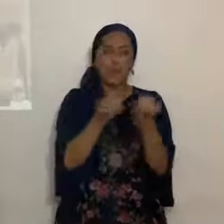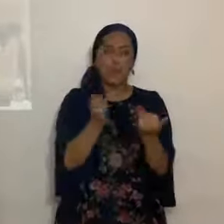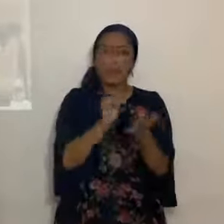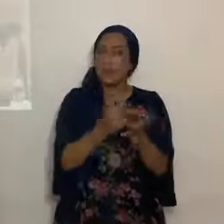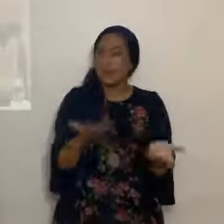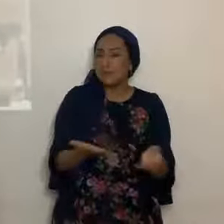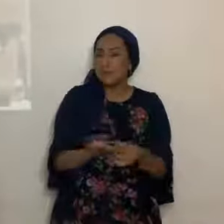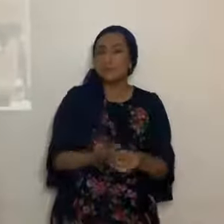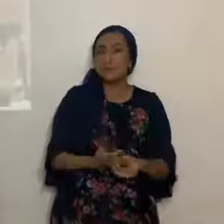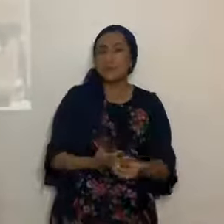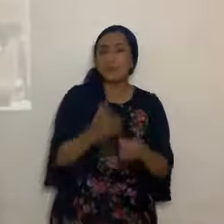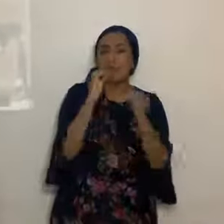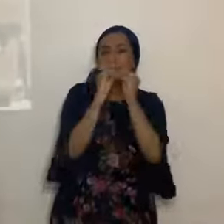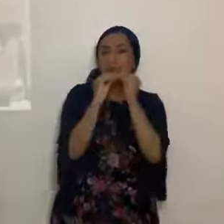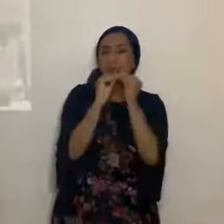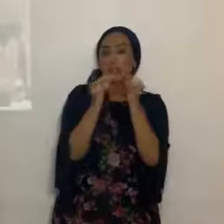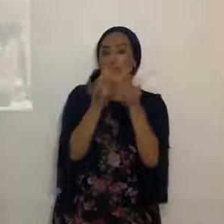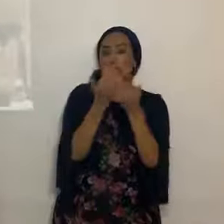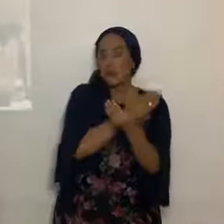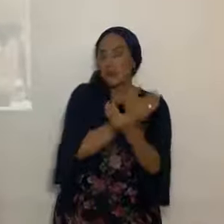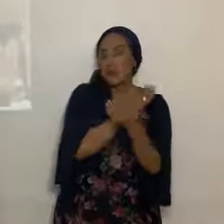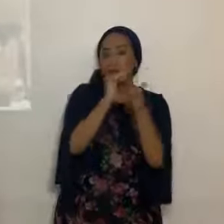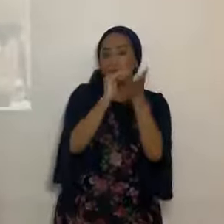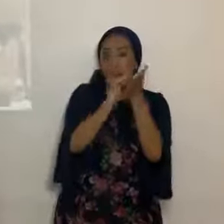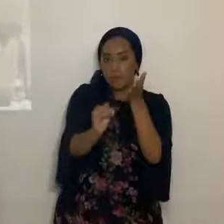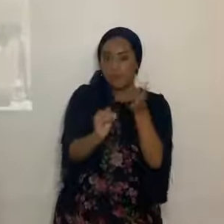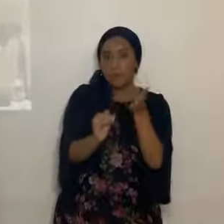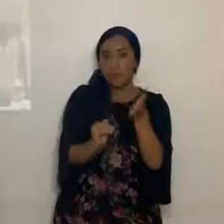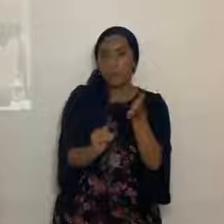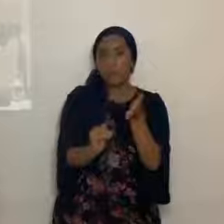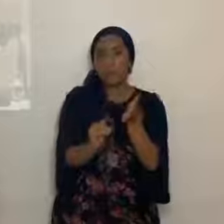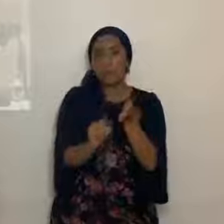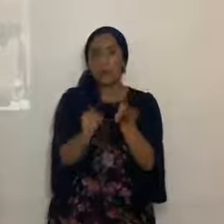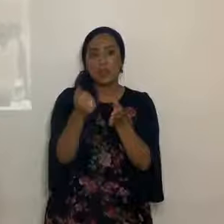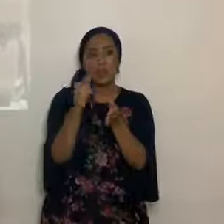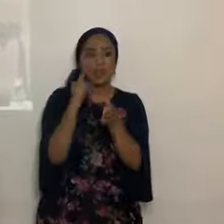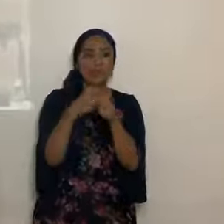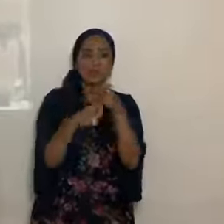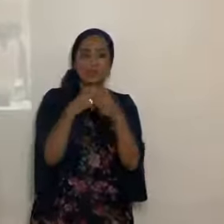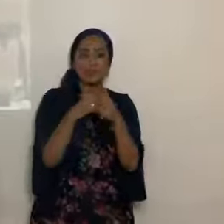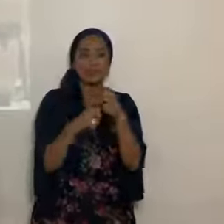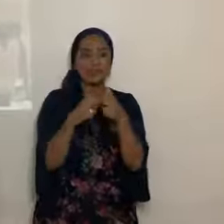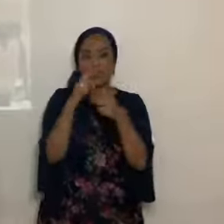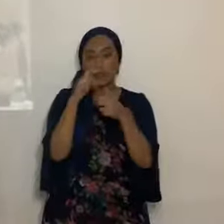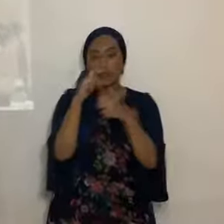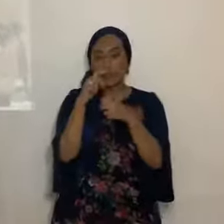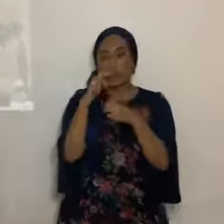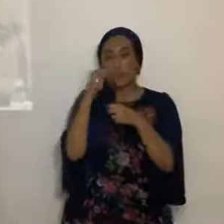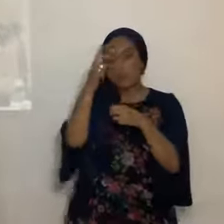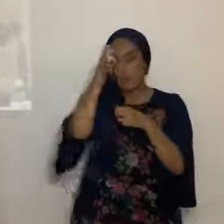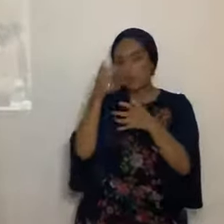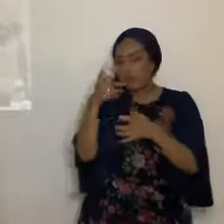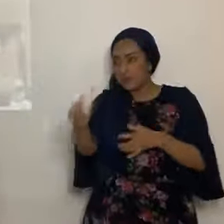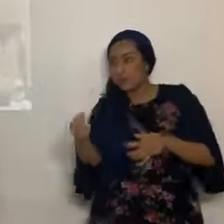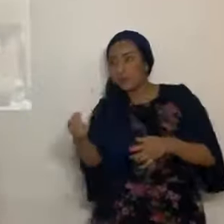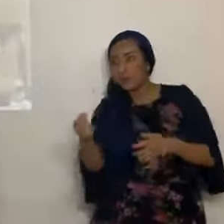Roy? Corrige lo demás, perdona. Por el puesto de un obstáculo, te tiene agarrado el diablo de una